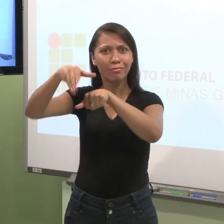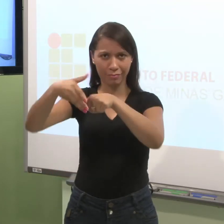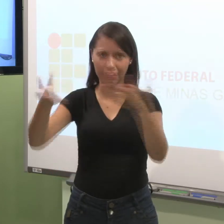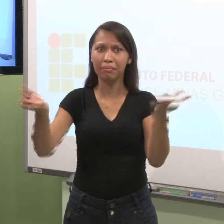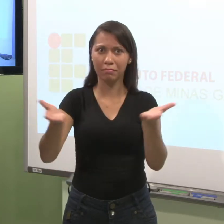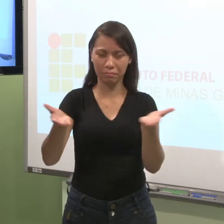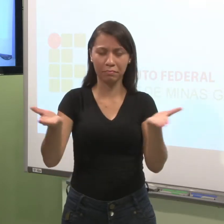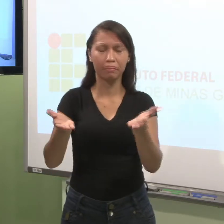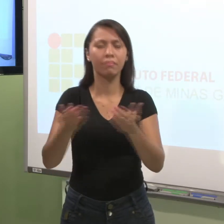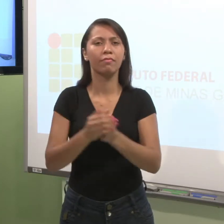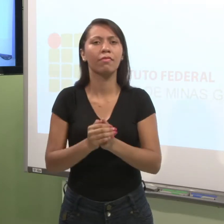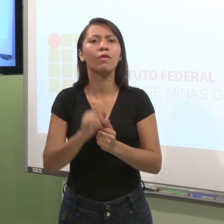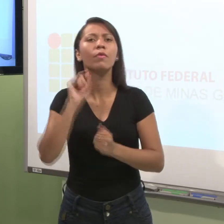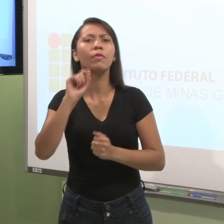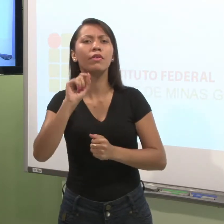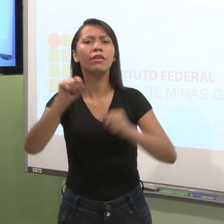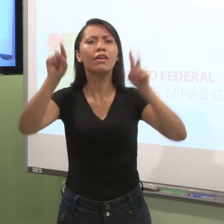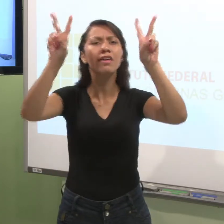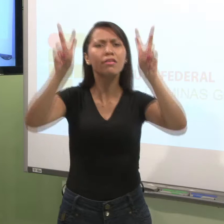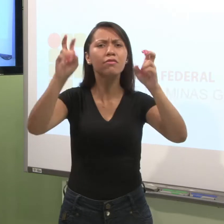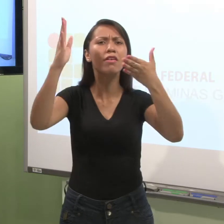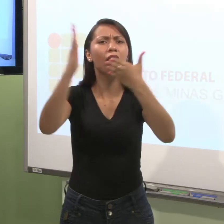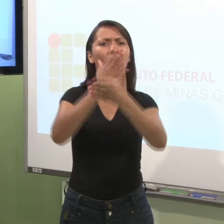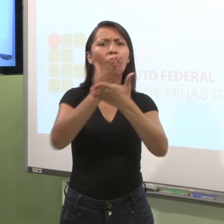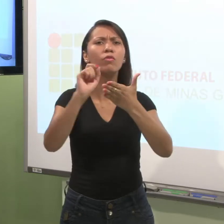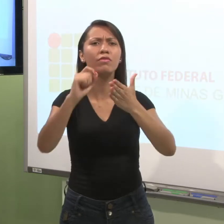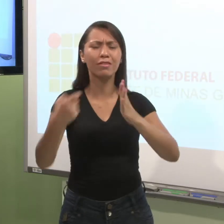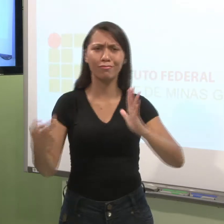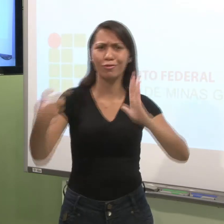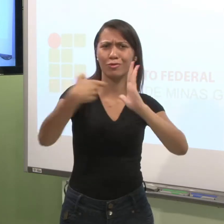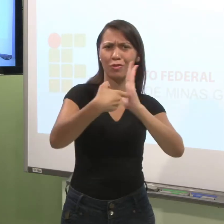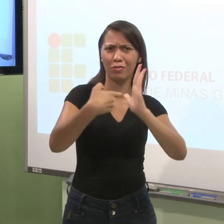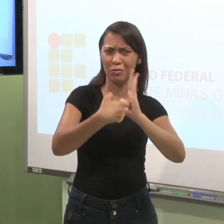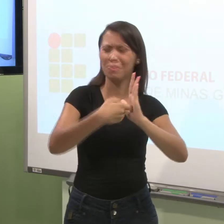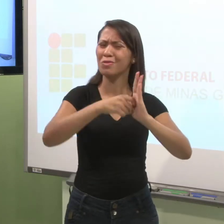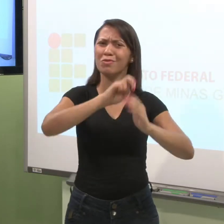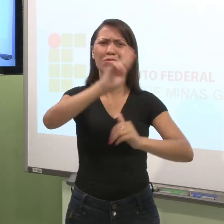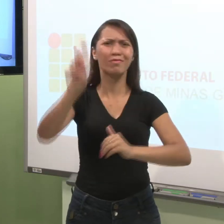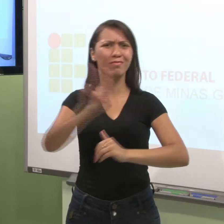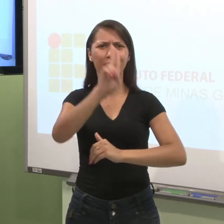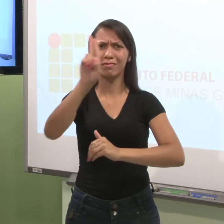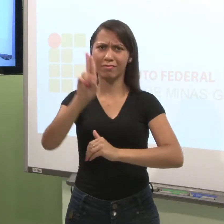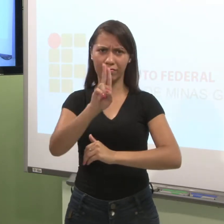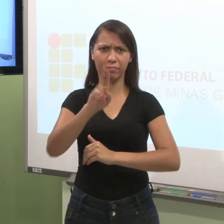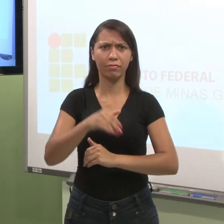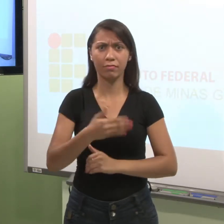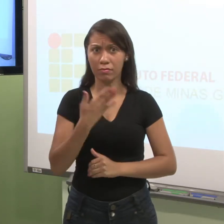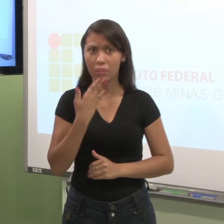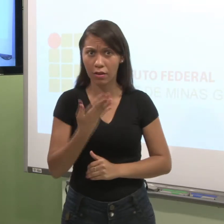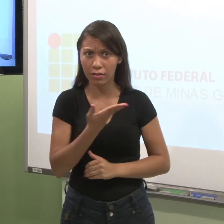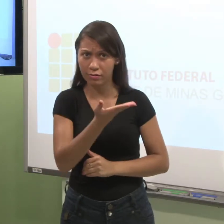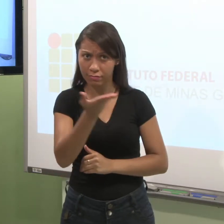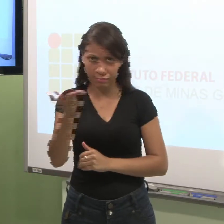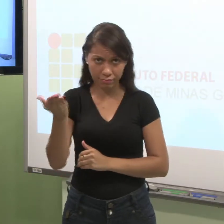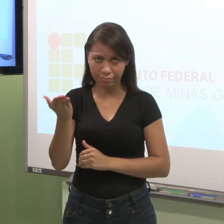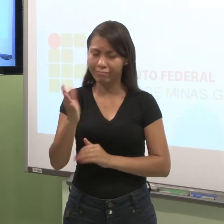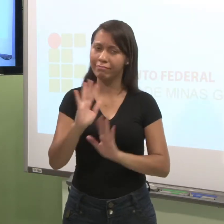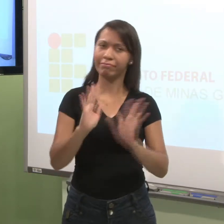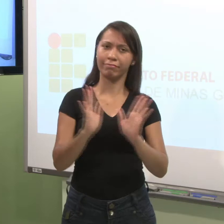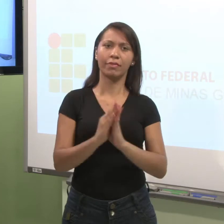videoaula será sobre alguns dos softwares mais utilizados no mundo. Sabem quais são? Não? Então vou mostrar para